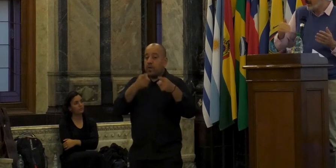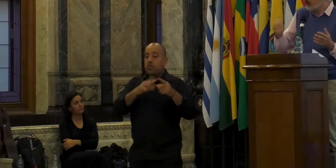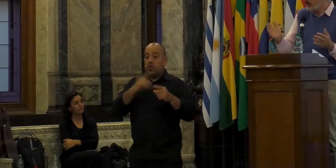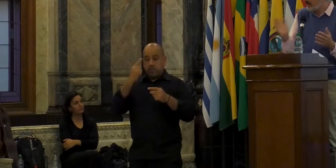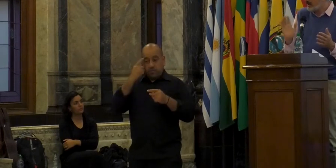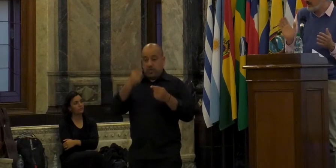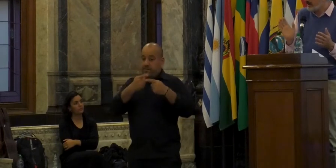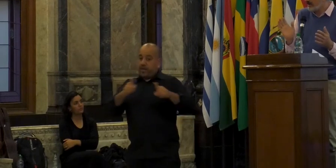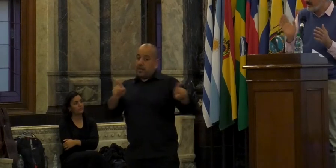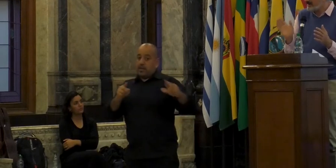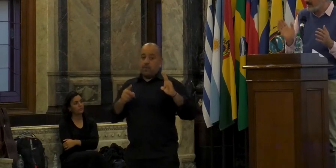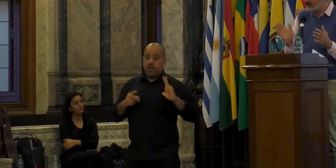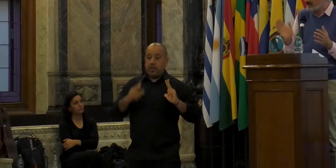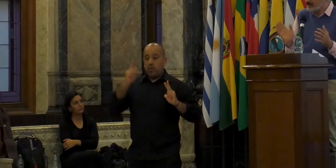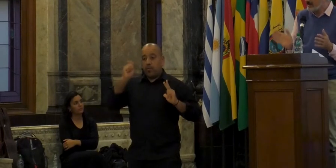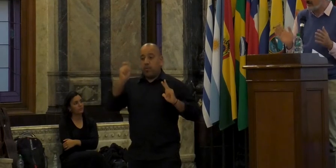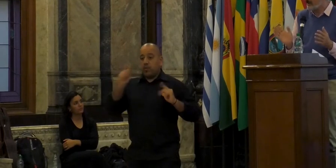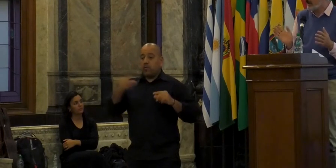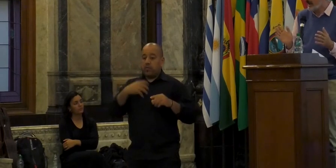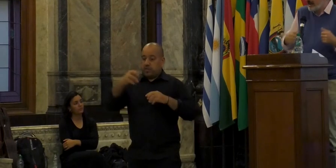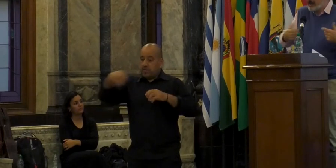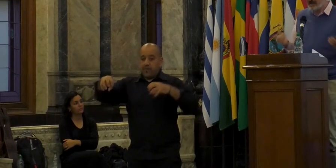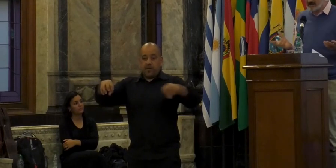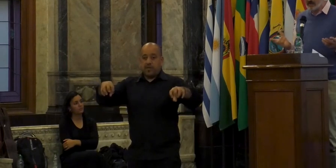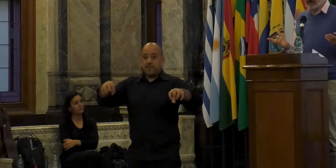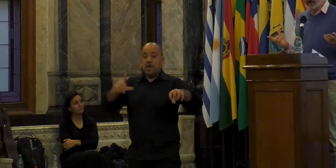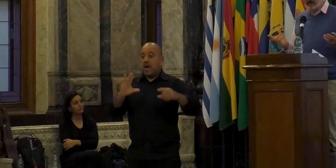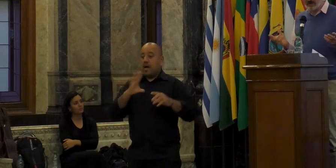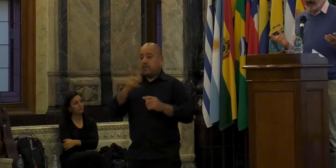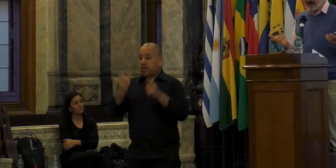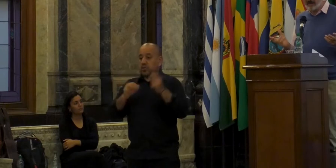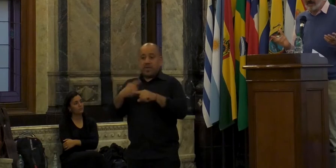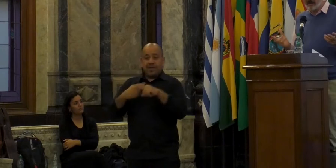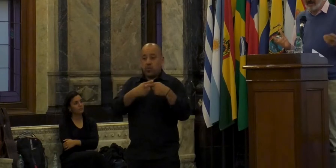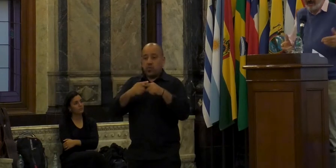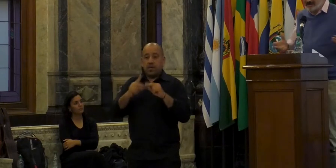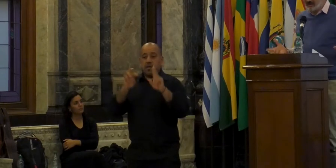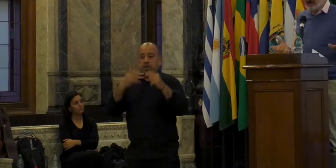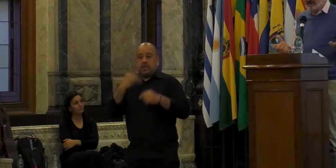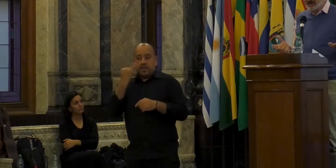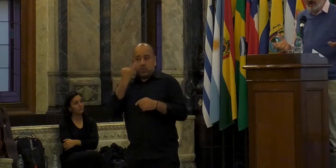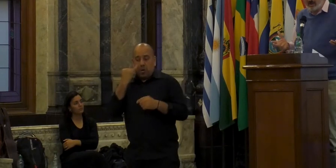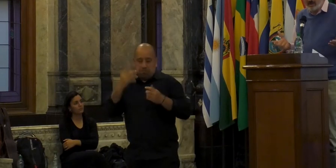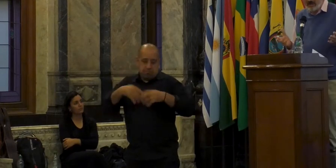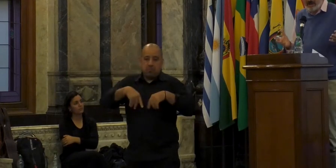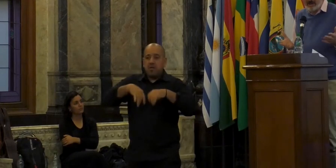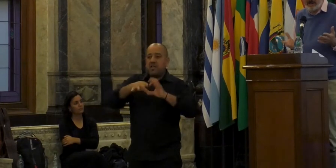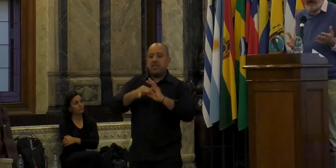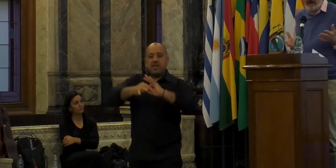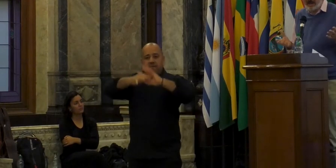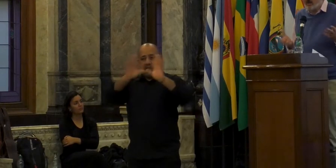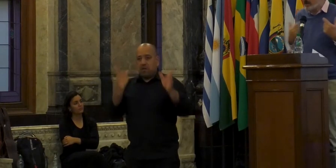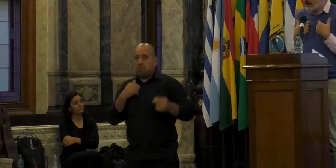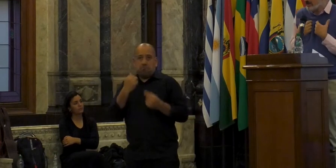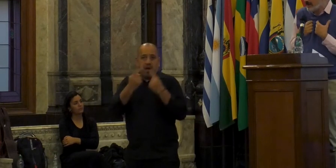distinción entre qué es público y qué es privado en distintos sitios. Hay gente que discute su sexualidad abiertamente, de una manera que